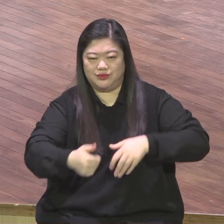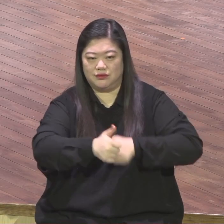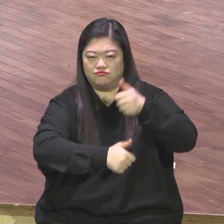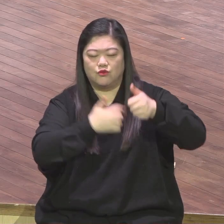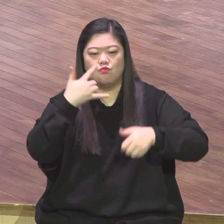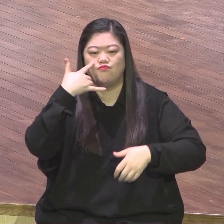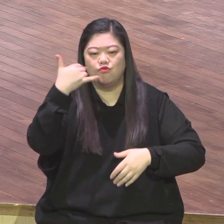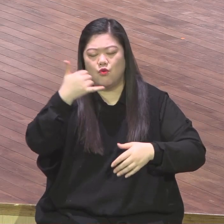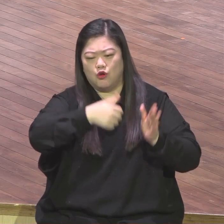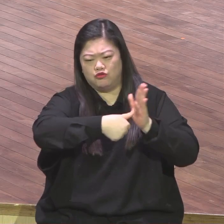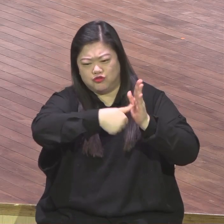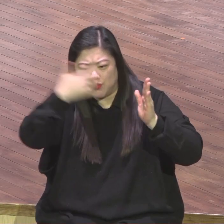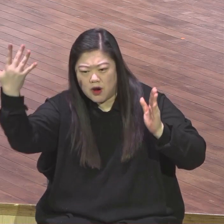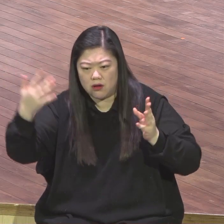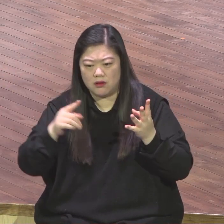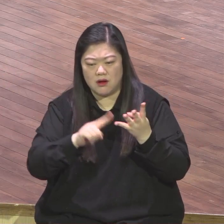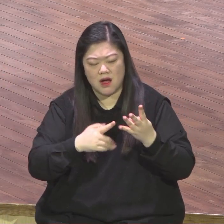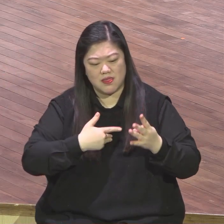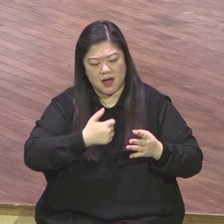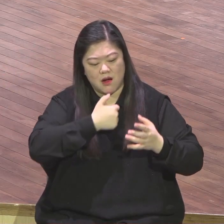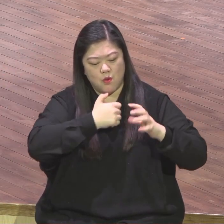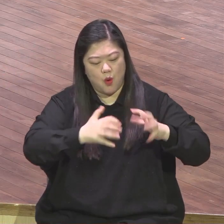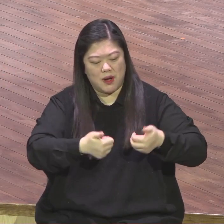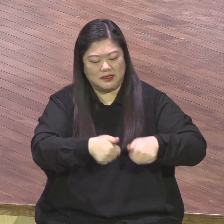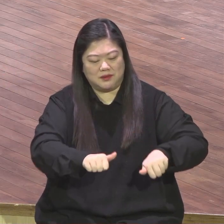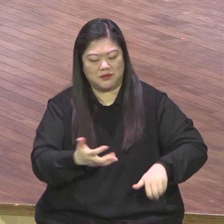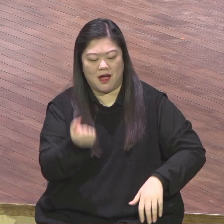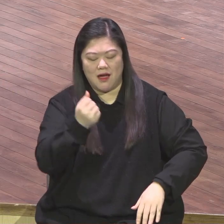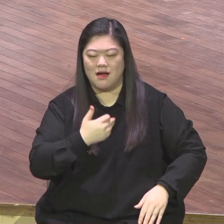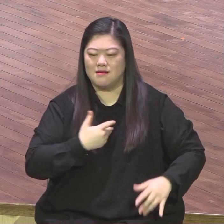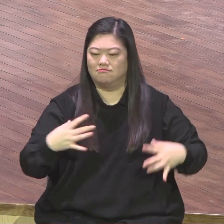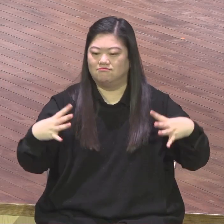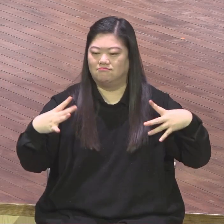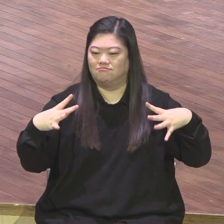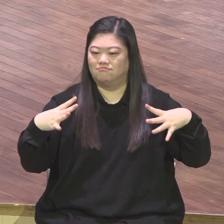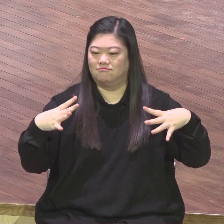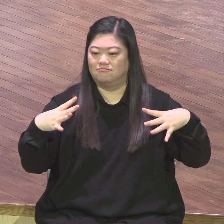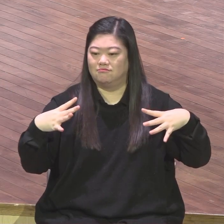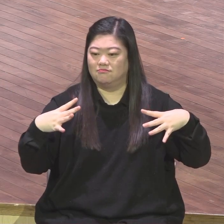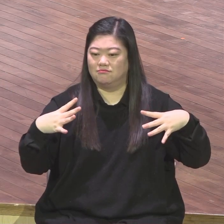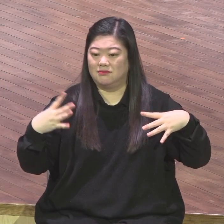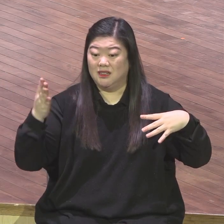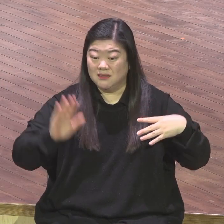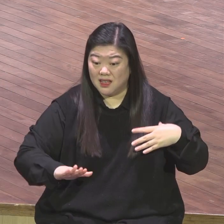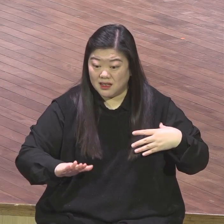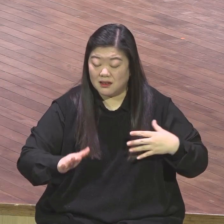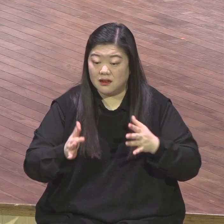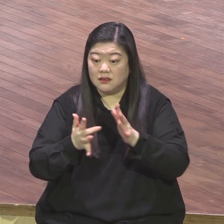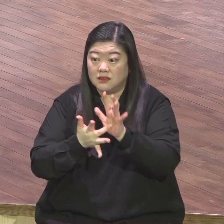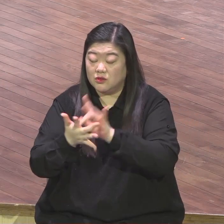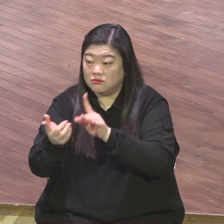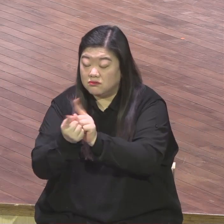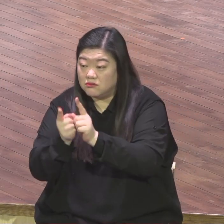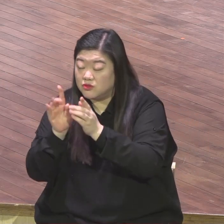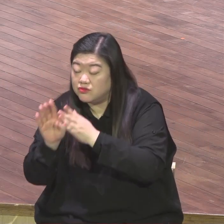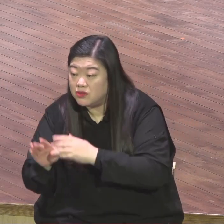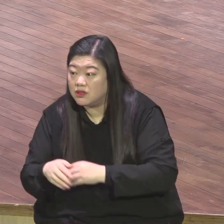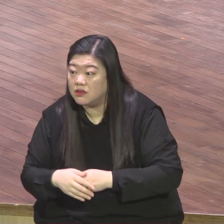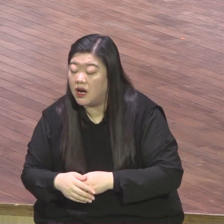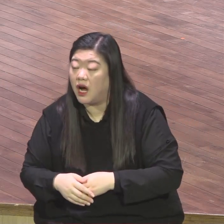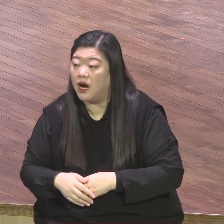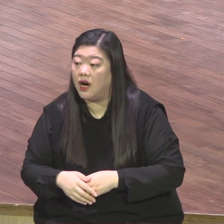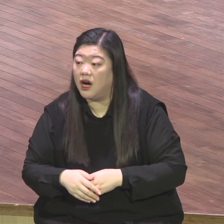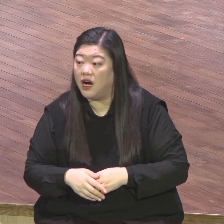설치는 사람이라고. 그런데 부활하신 예수 만나고 나니까 이제는 내가 아무것도 없고 하나님의 뜻과 계획에 따라 움직이는